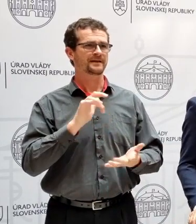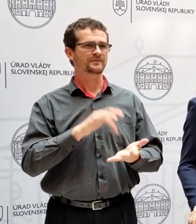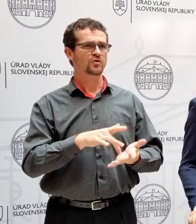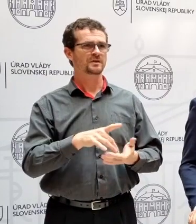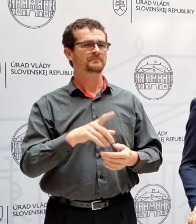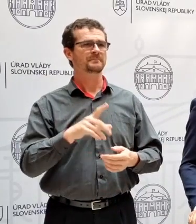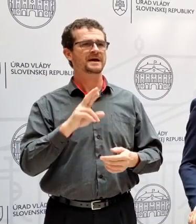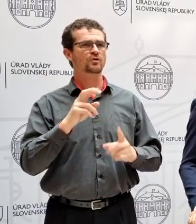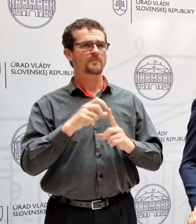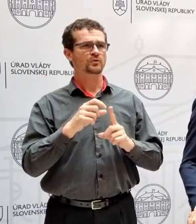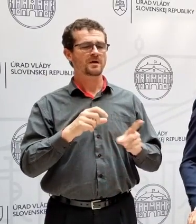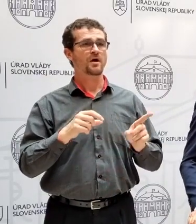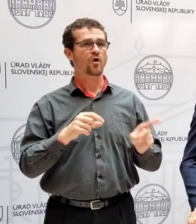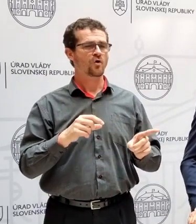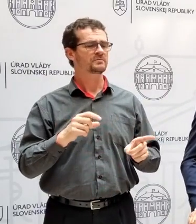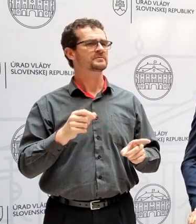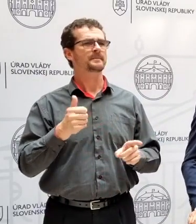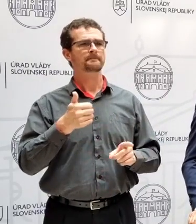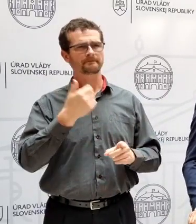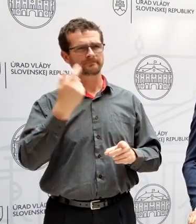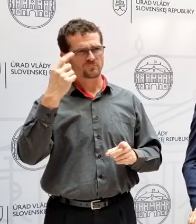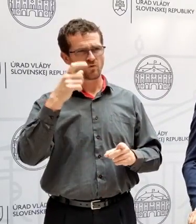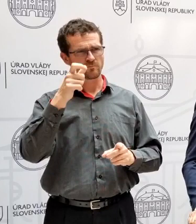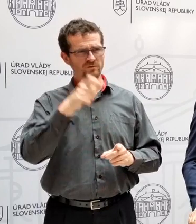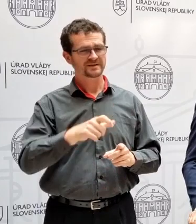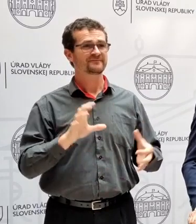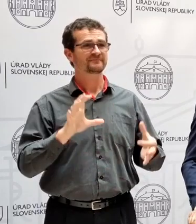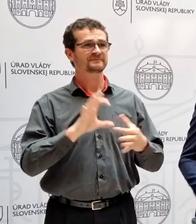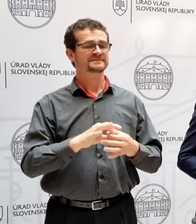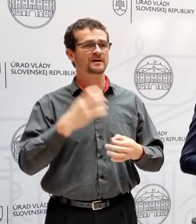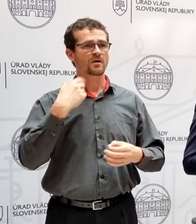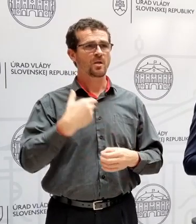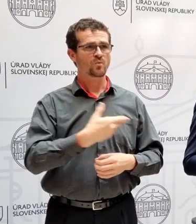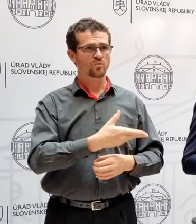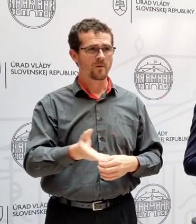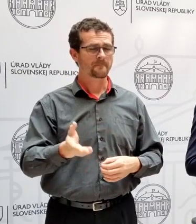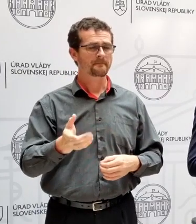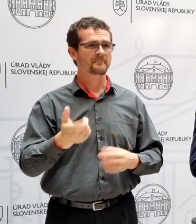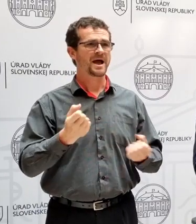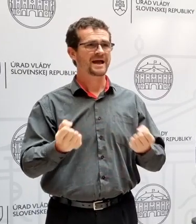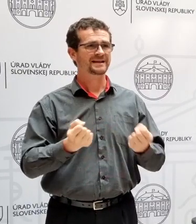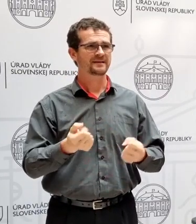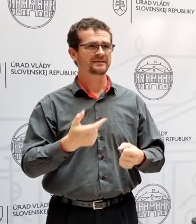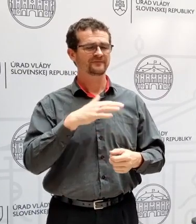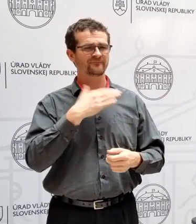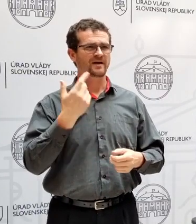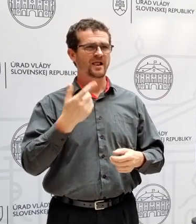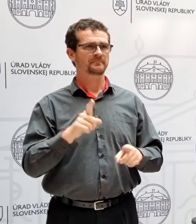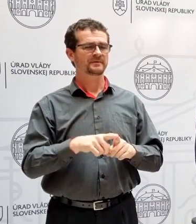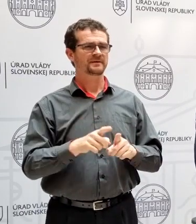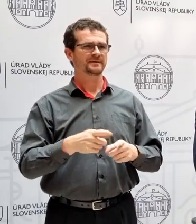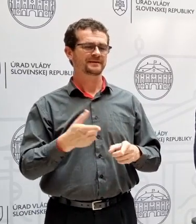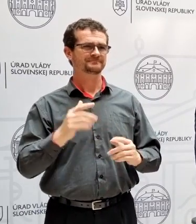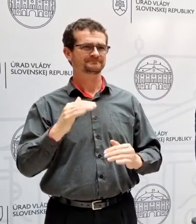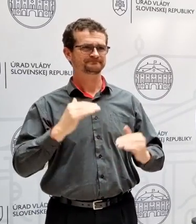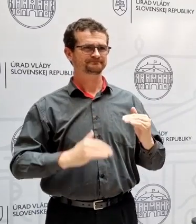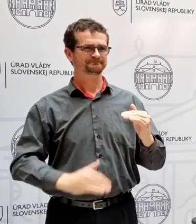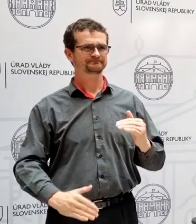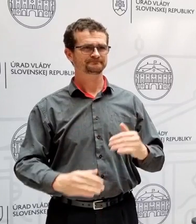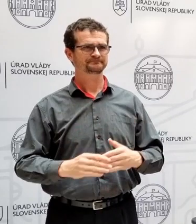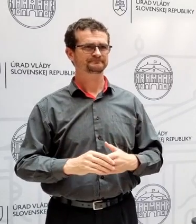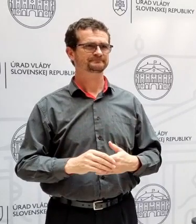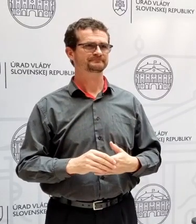Rada Procházka. Myslím si, že on je fachman, ale vzťah k ľuďom, ktorých má manažovať, je veľmi pokrivkávajúci. Dobre, takže možno